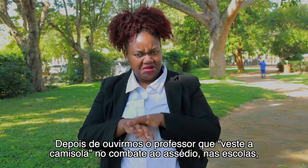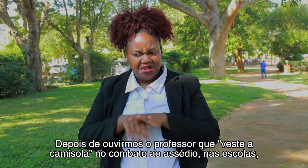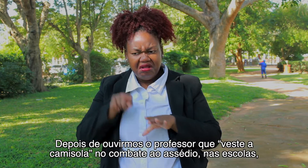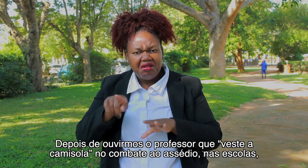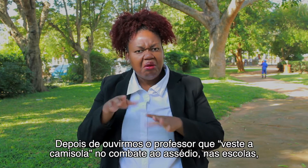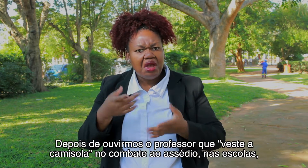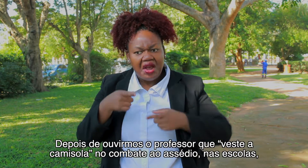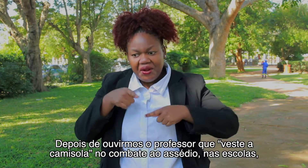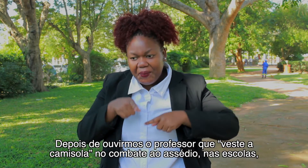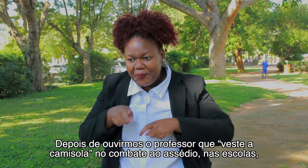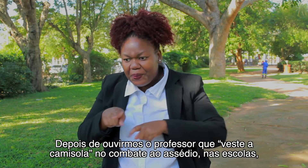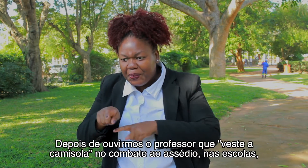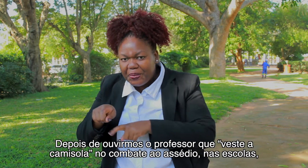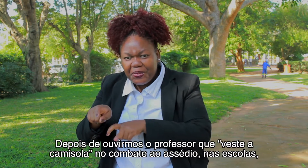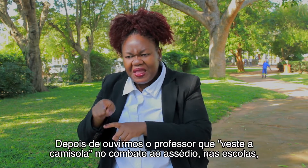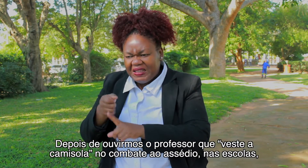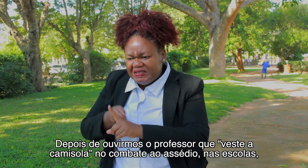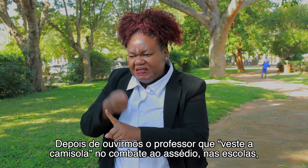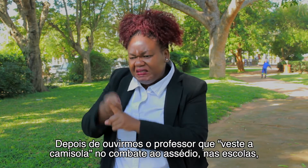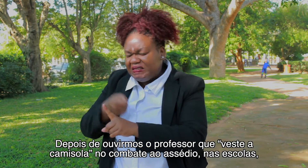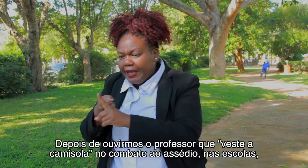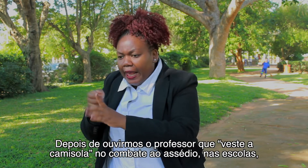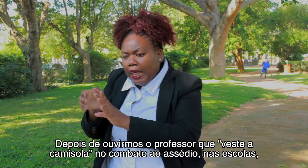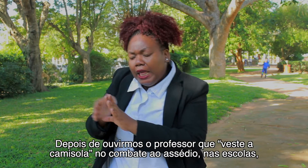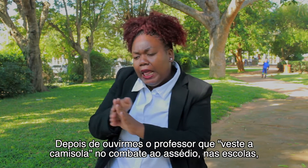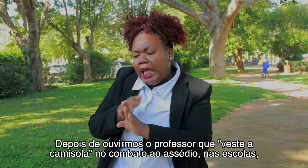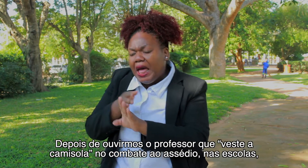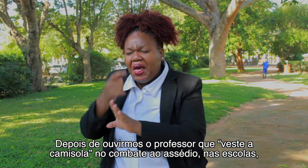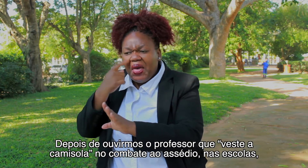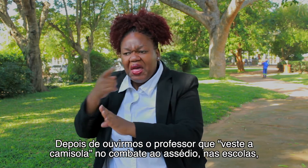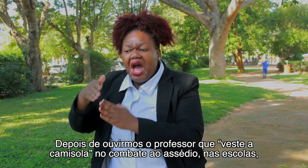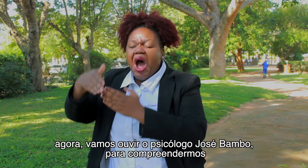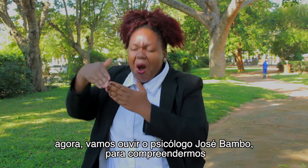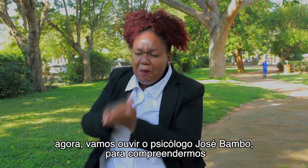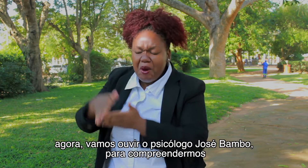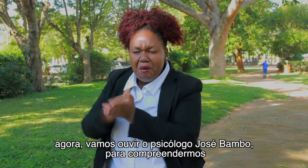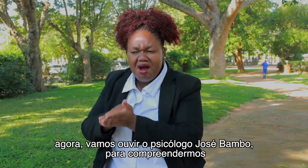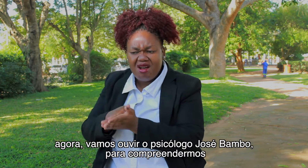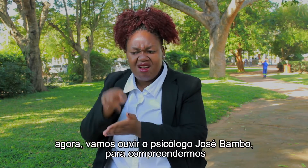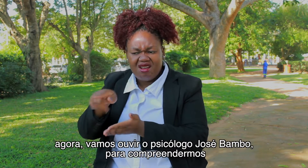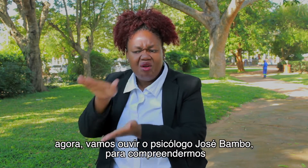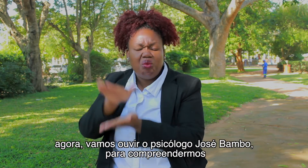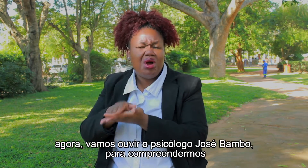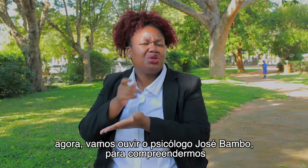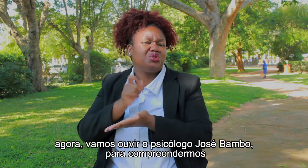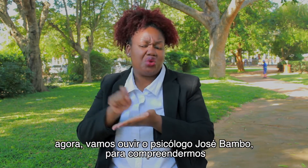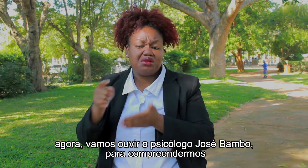Depois de ouvirmos o professor que veste a camisola no combate ao assédio nas escolas, agora vamos ouvir o psicólogo José Bambo